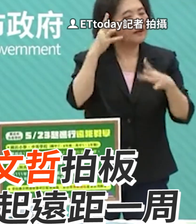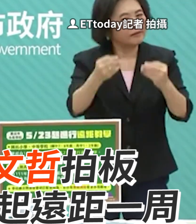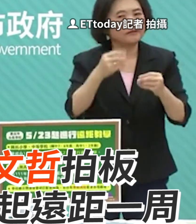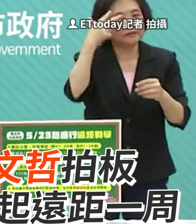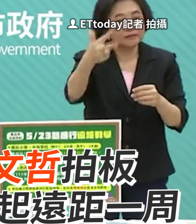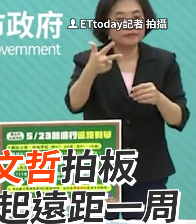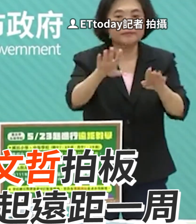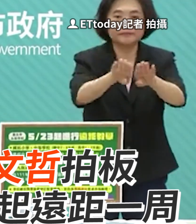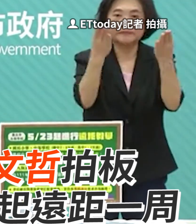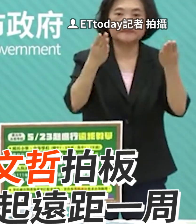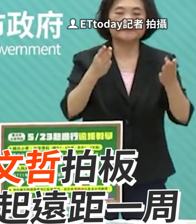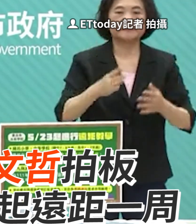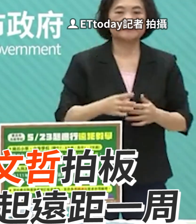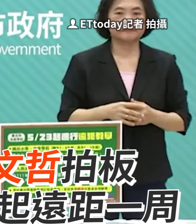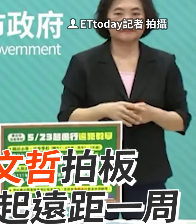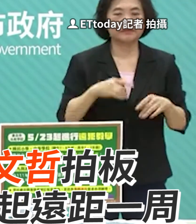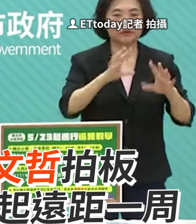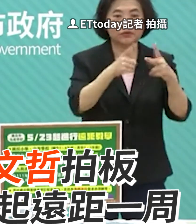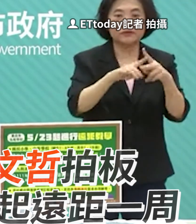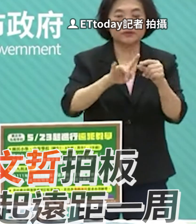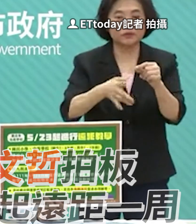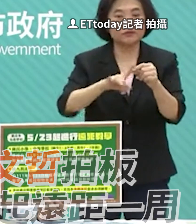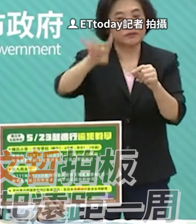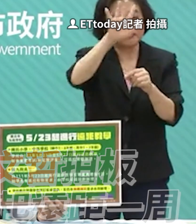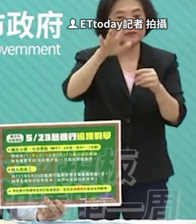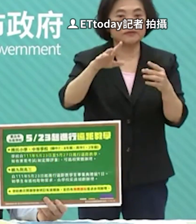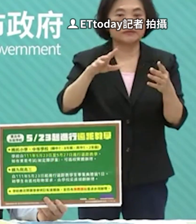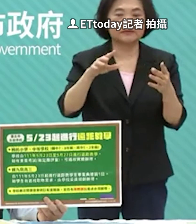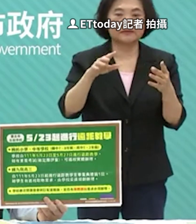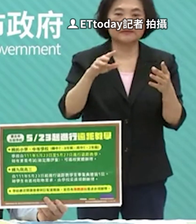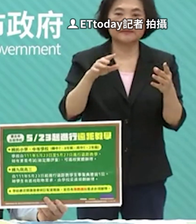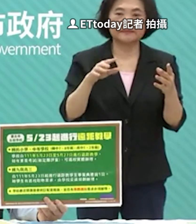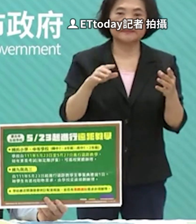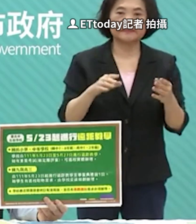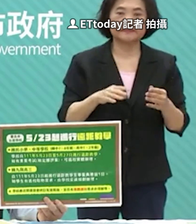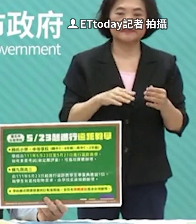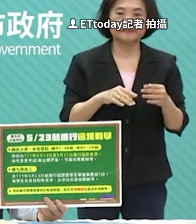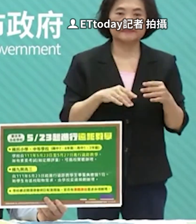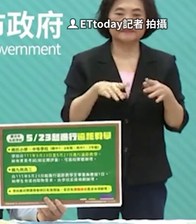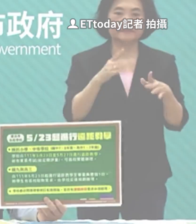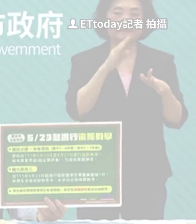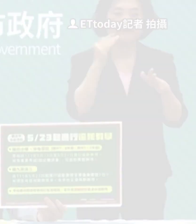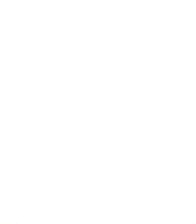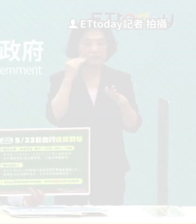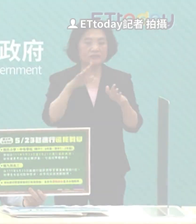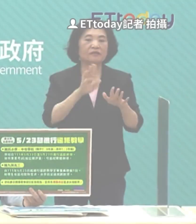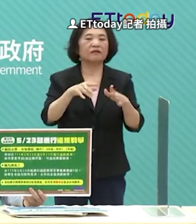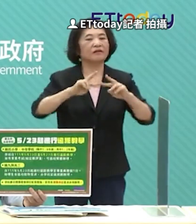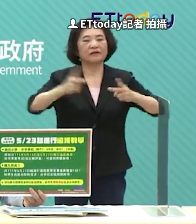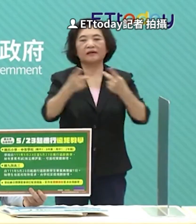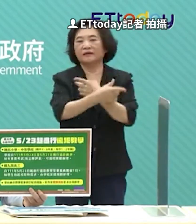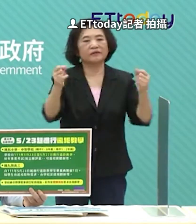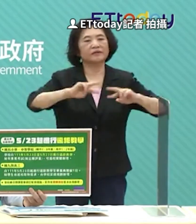下个礼拜开始，你知道，国小、国中、高中，你知道，我们就在实施远距教学。啊，但